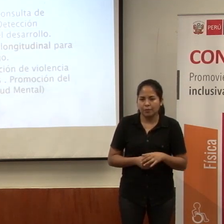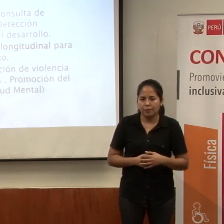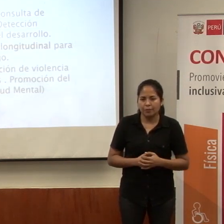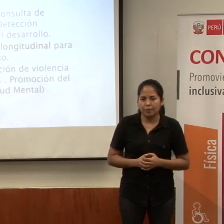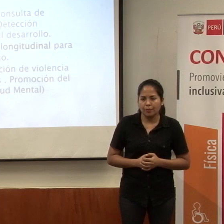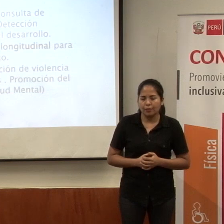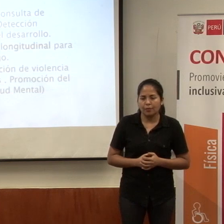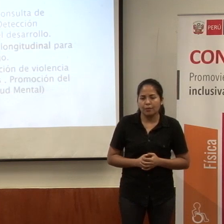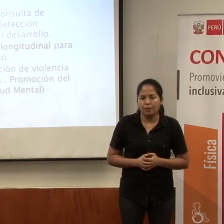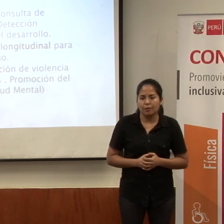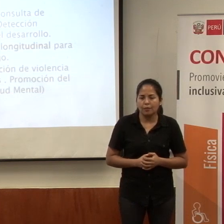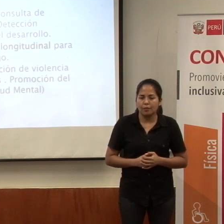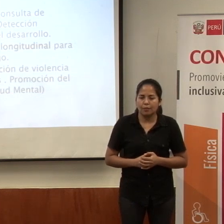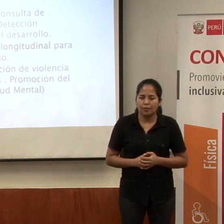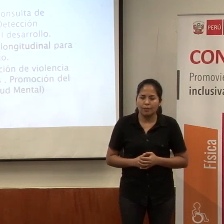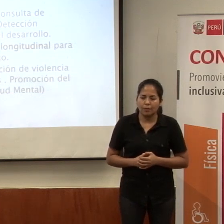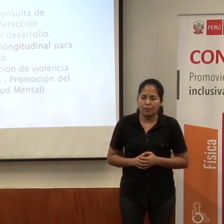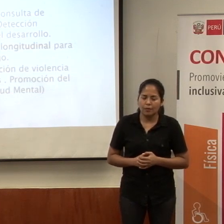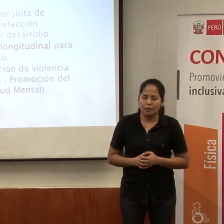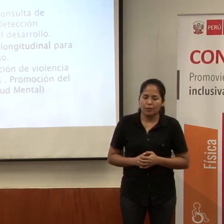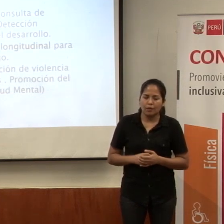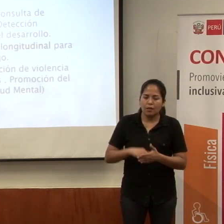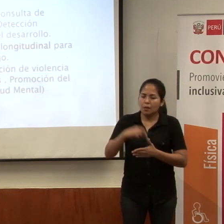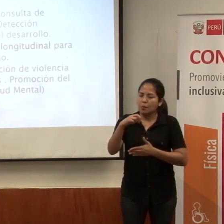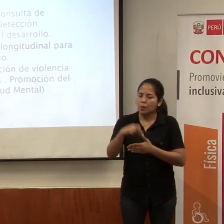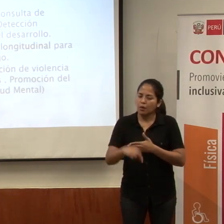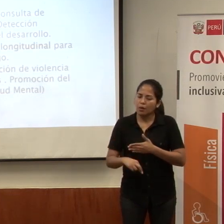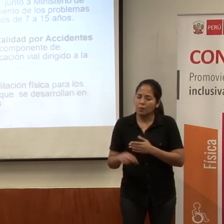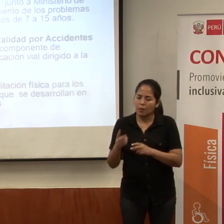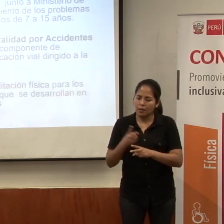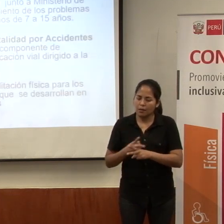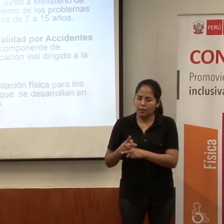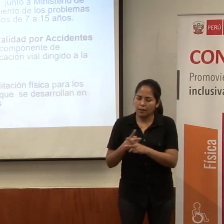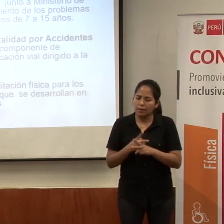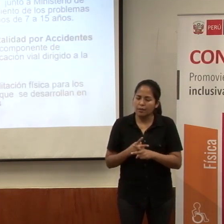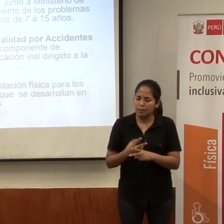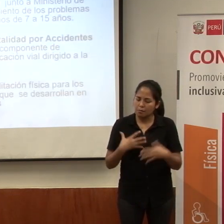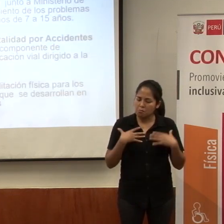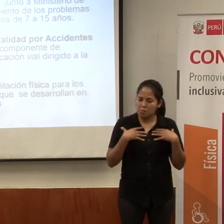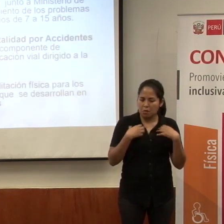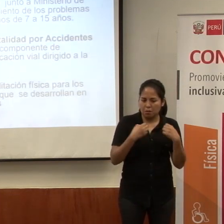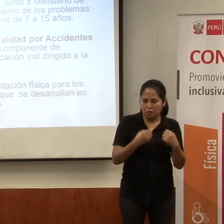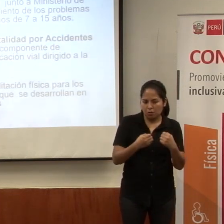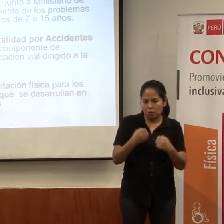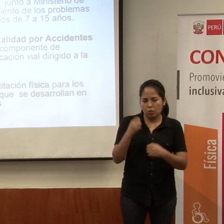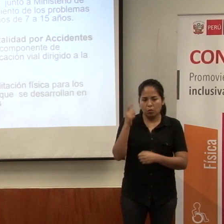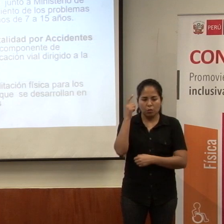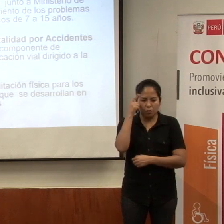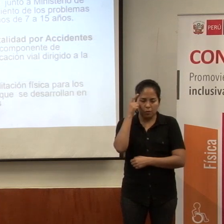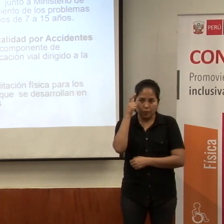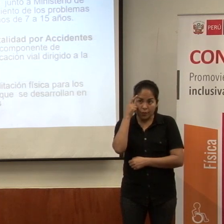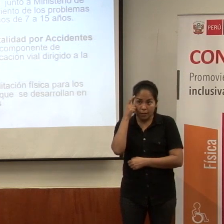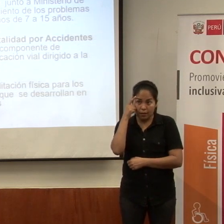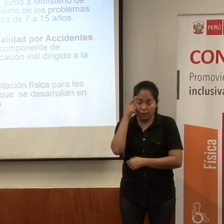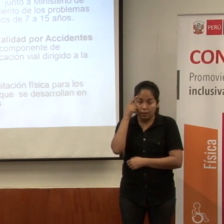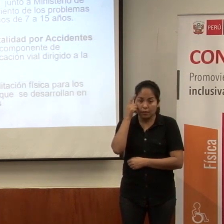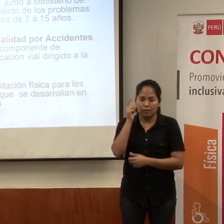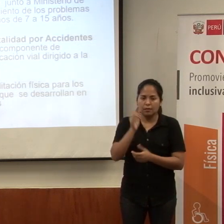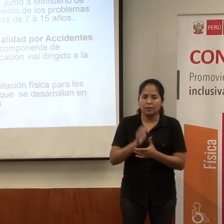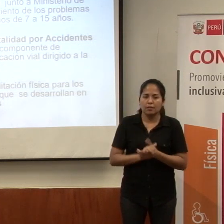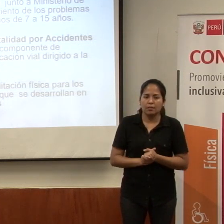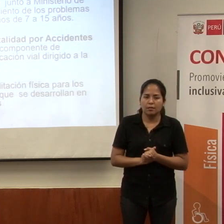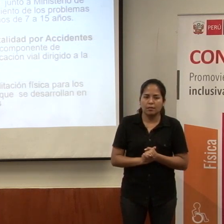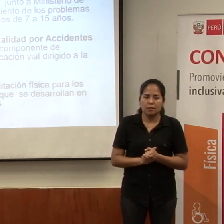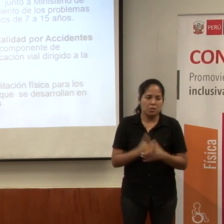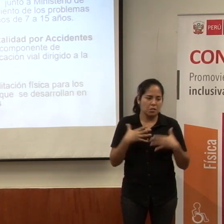de crianza desde el lado de lo que es desarrollo de salud mental. El programa de salud escolar,